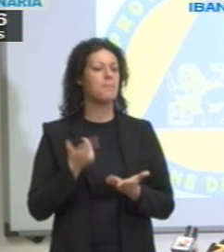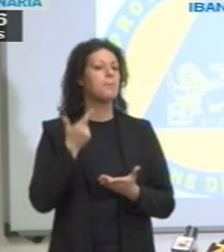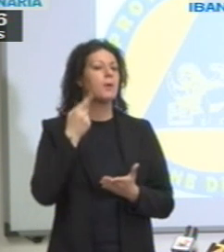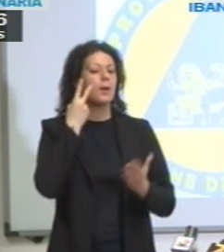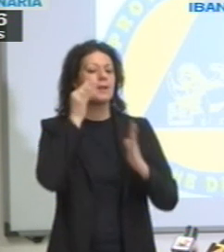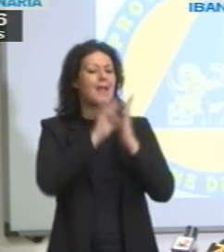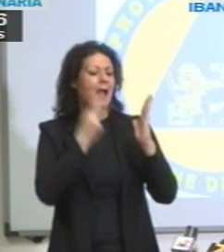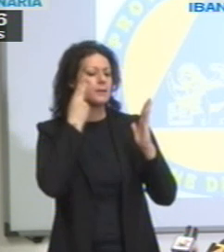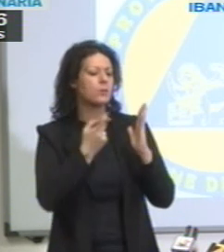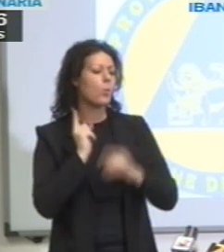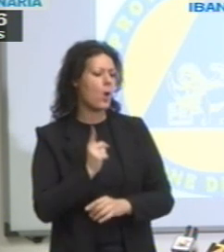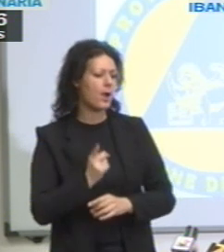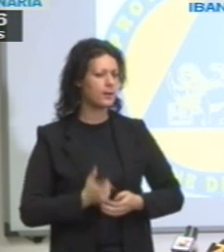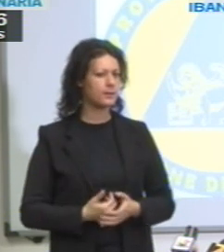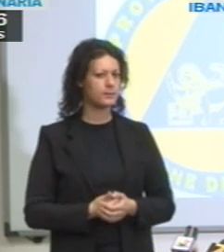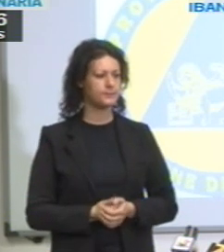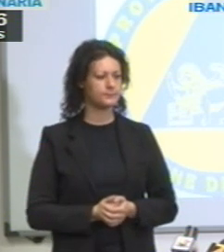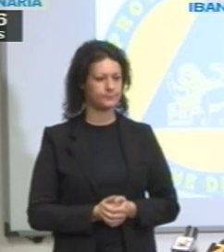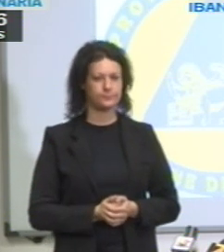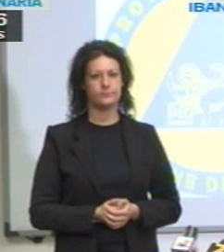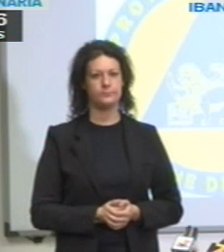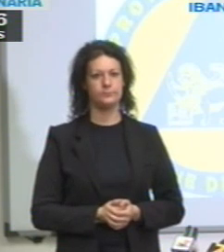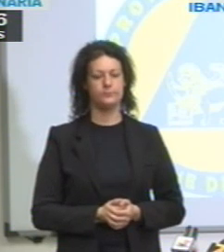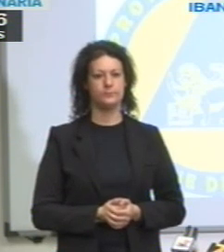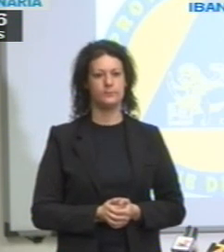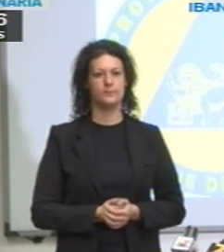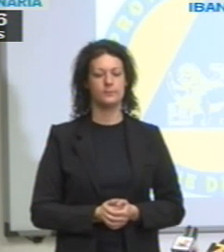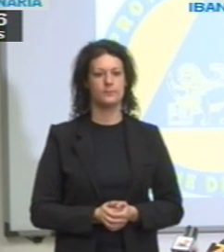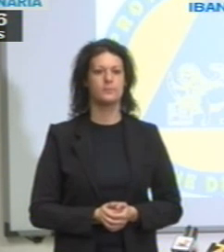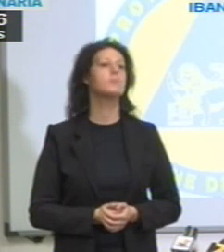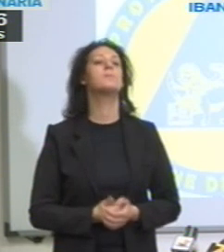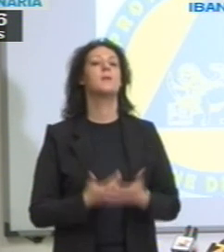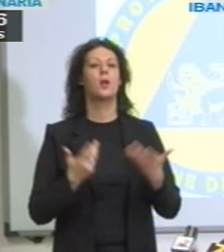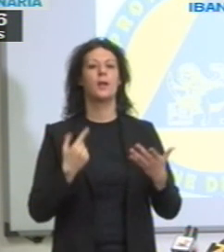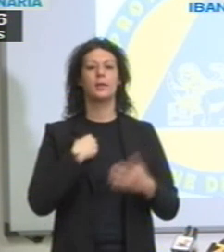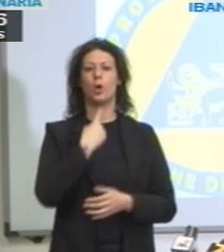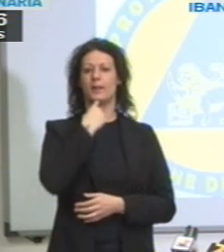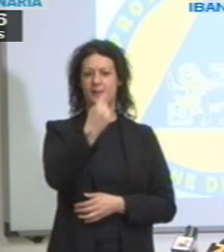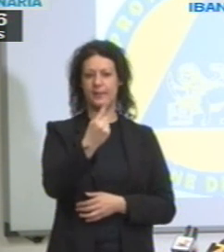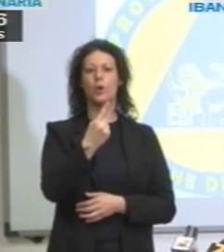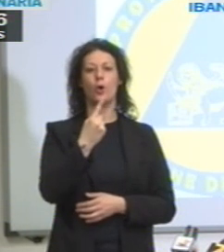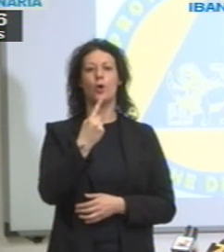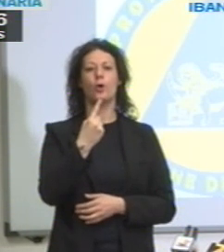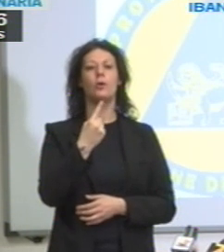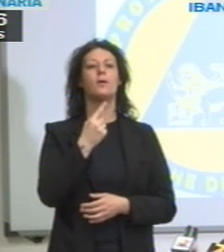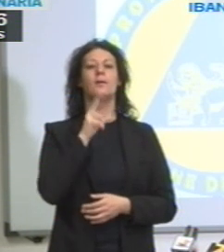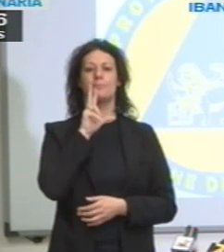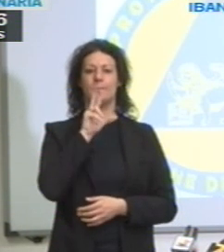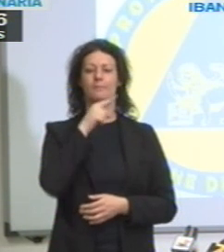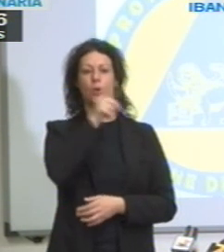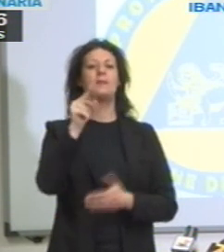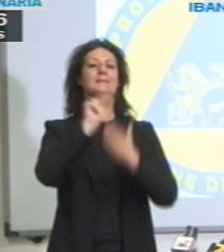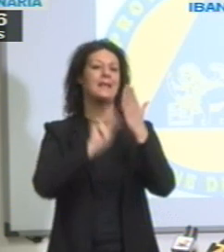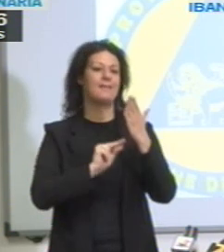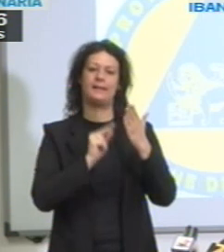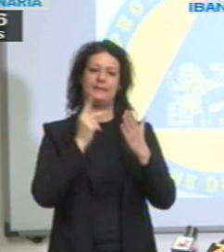concreto? No, guardate, io affermo le cose in maniera giusta, poi spesso voi le scrivete in maniera sbagliata e mi spiego. Io ho detto